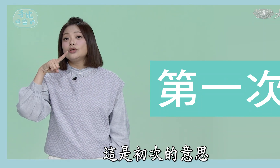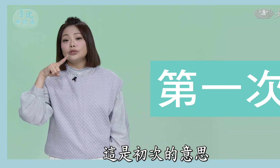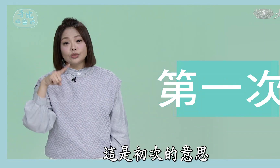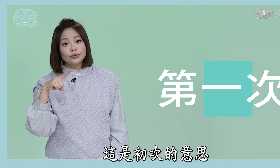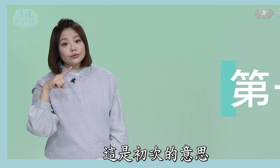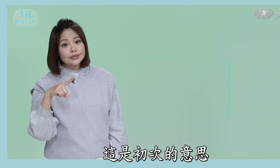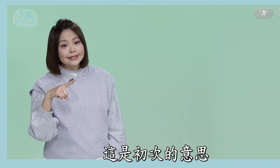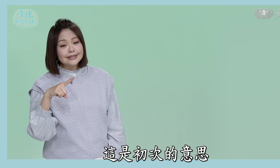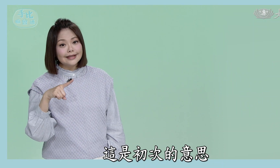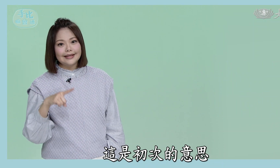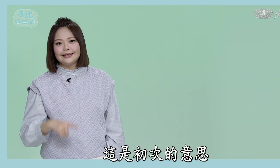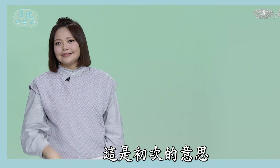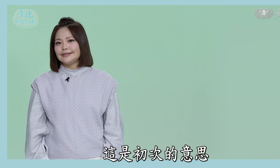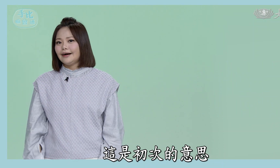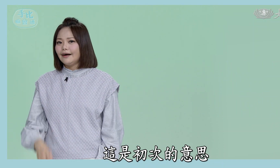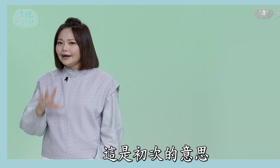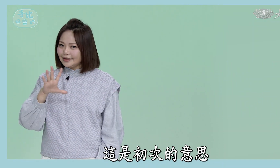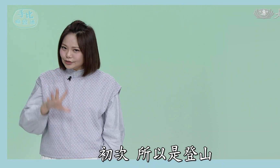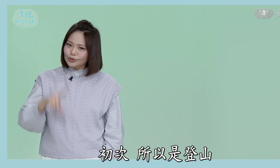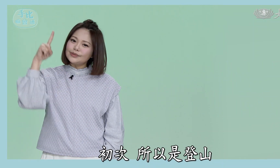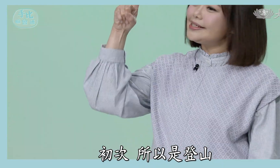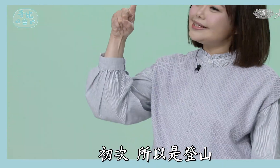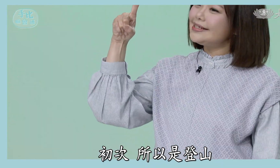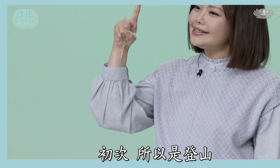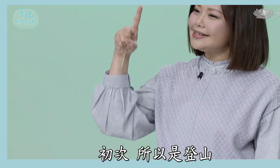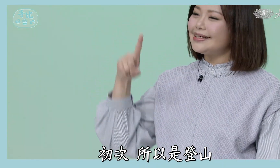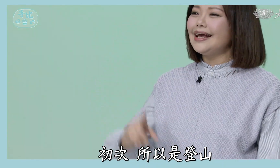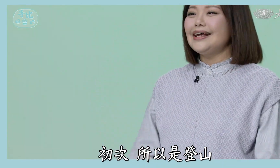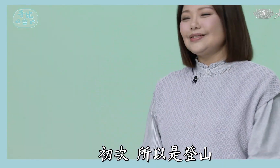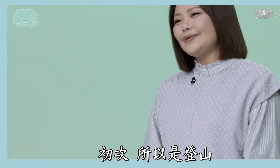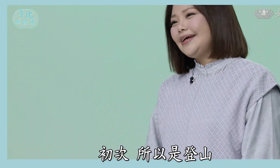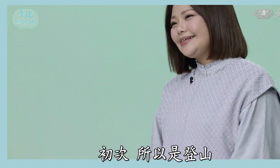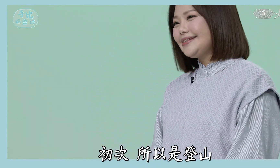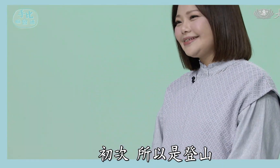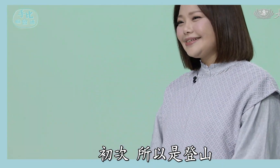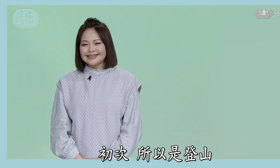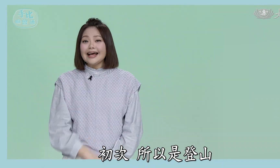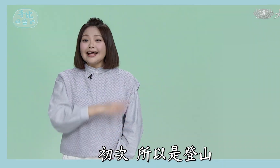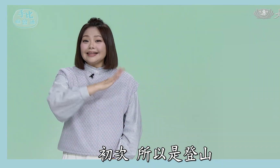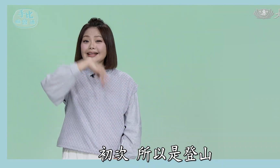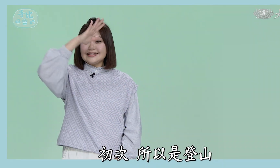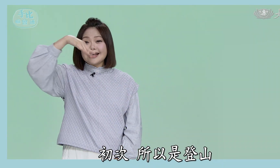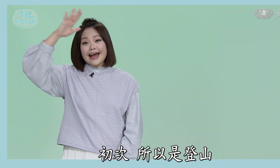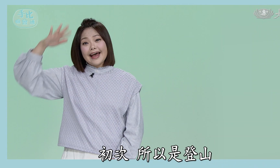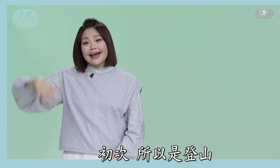初次的意思，哈，初次，所以是登山。